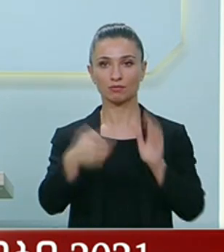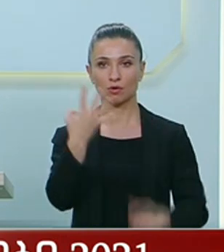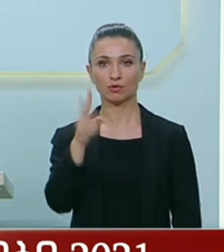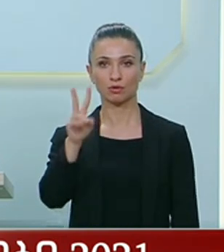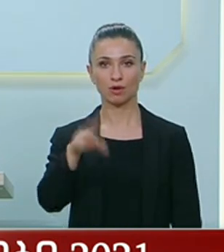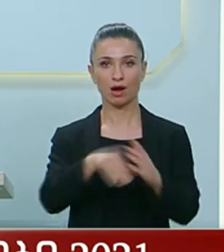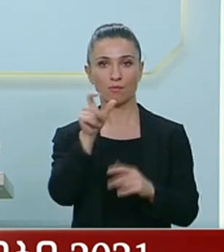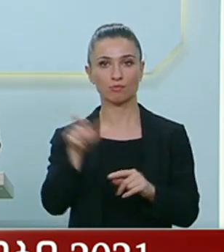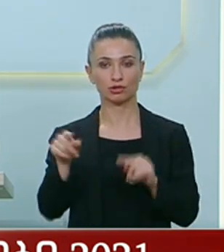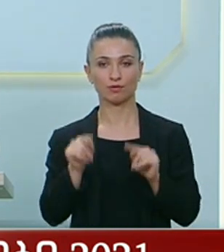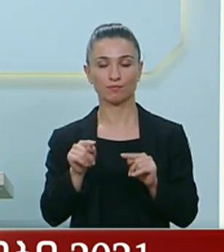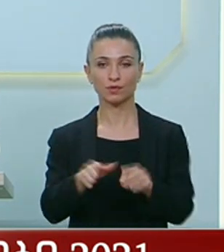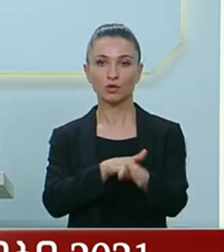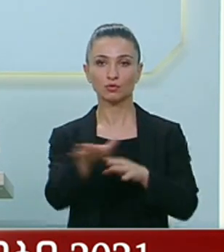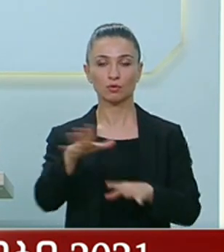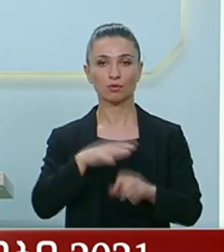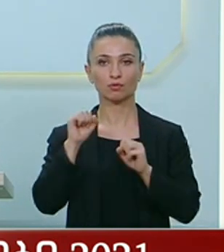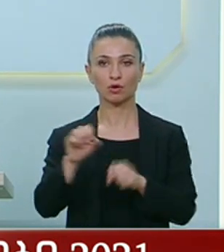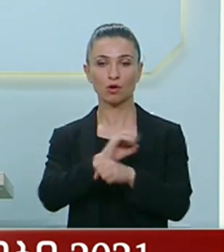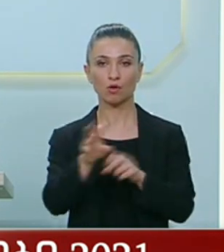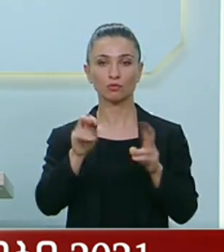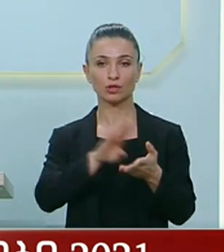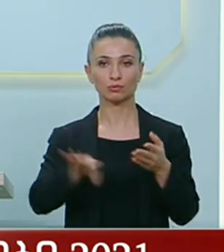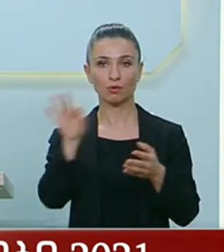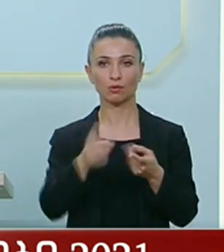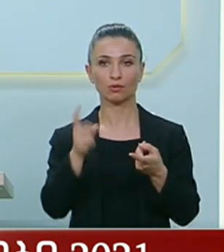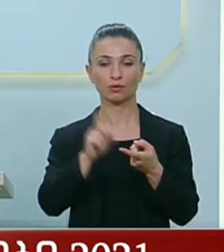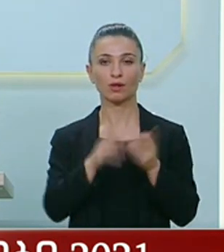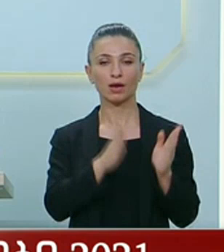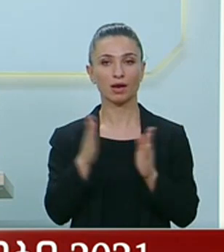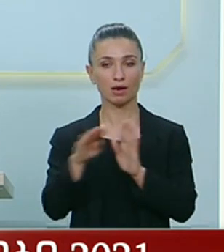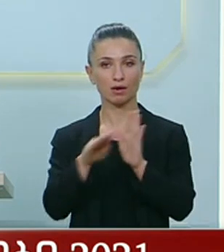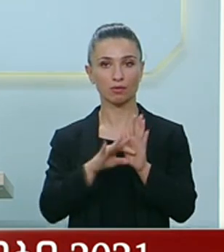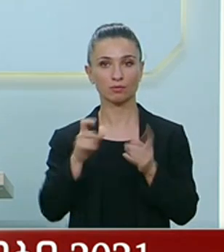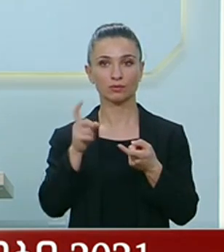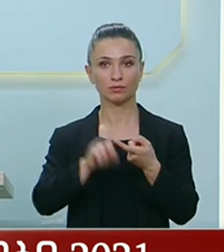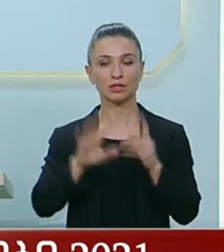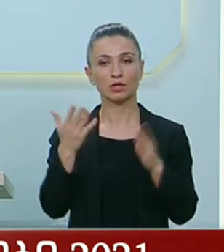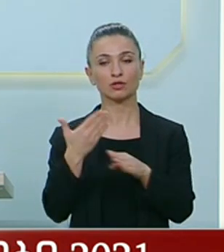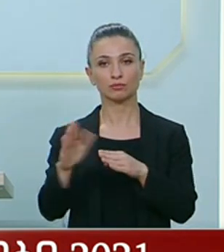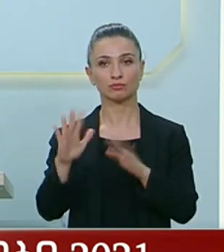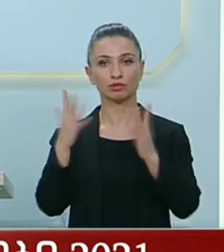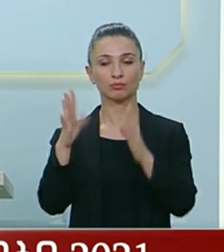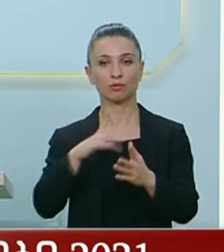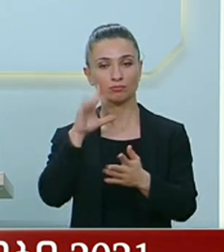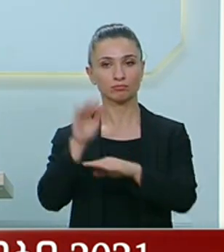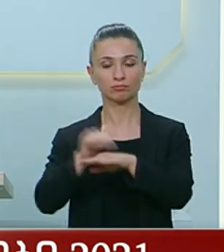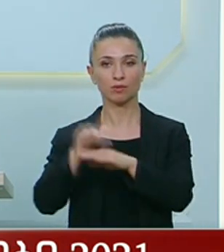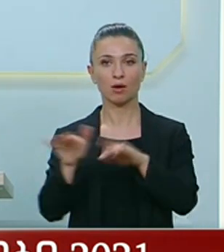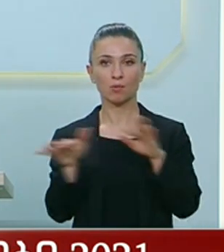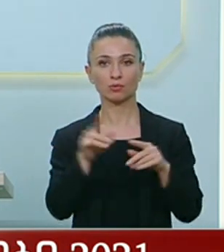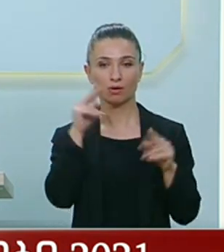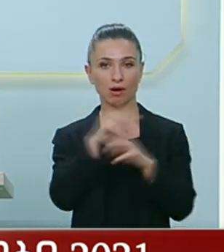478.642 მომრჩეველმა. სრულად იყო დაცული COVID უსაფრთხოებასთან დაკავშირებული რეგულაციები, ცალკეულ შემთხვევებში დაფიქსირდა